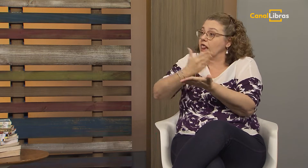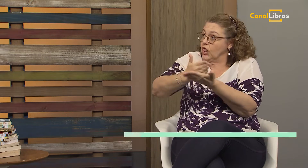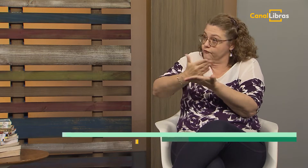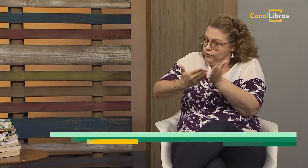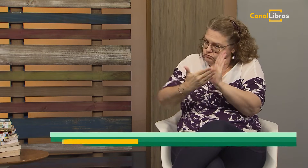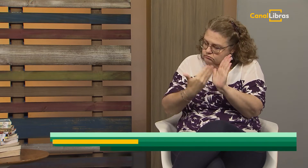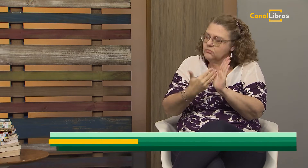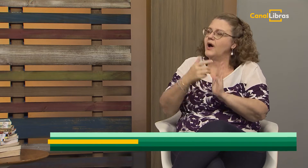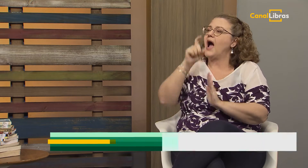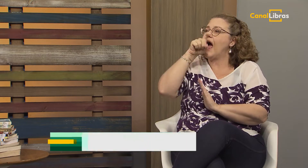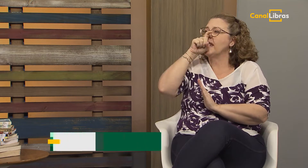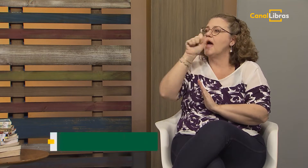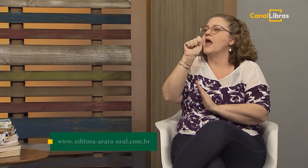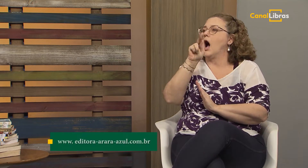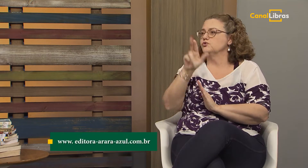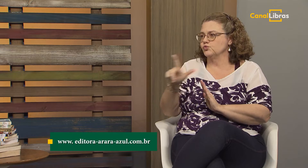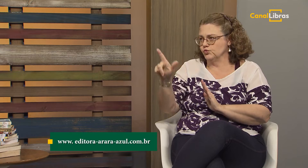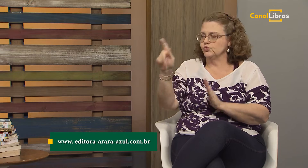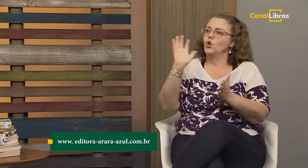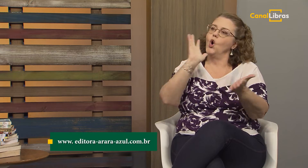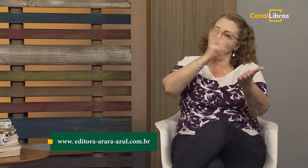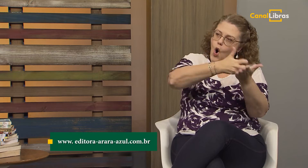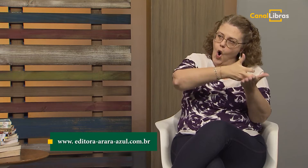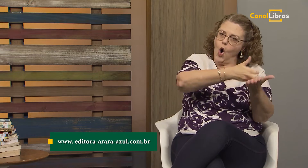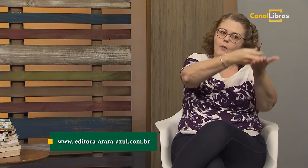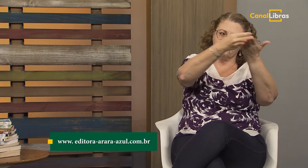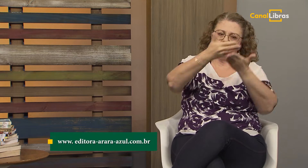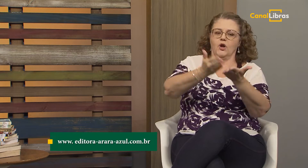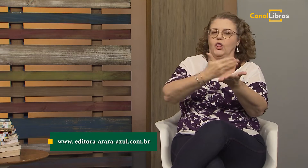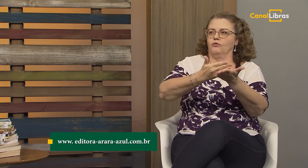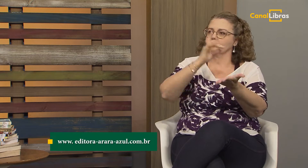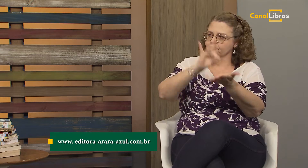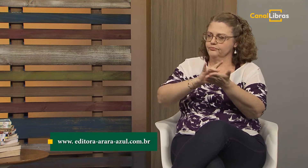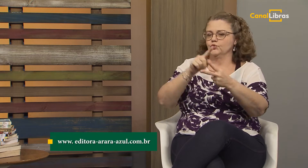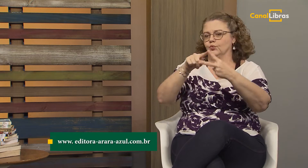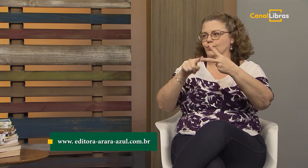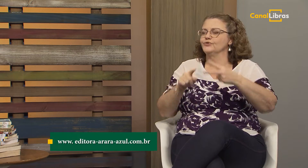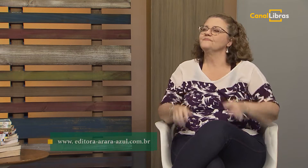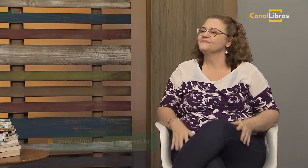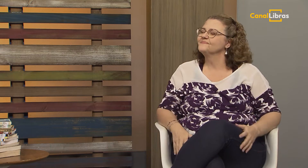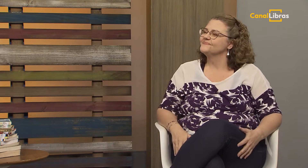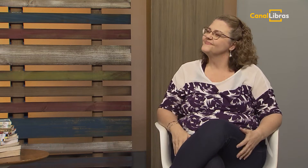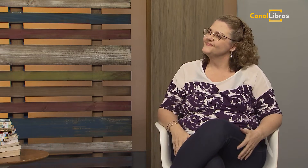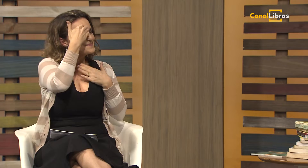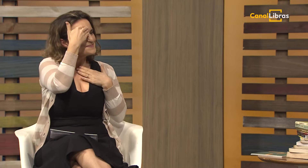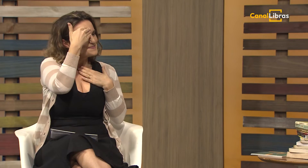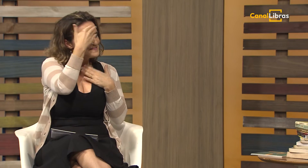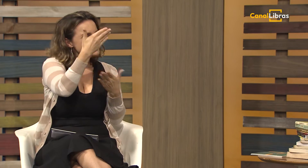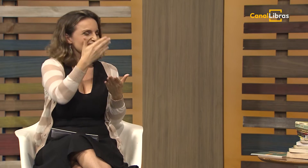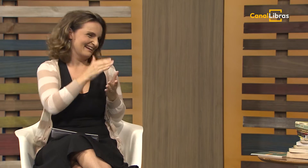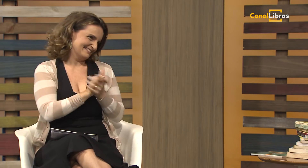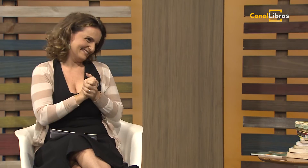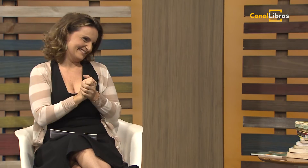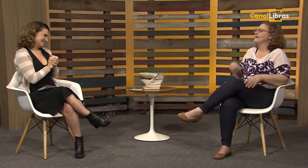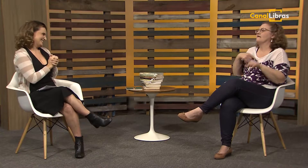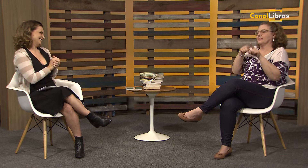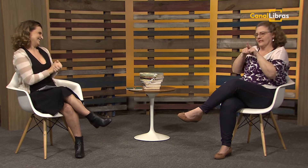pelo site da editora Arara Azul, em que pode ser adquirido o livro com a minha pesquisa. Muito obrigada. Eu também gostaria